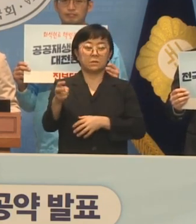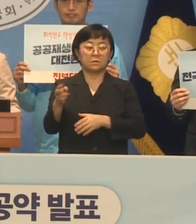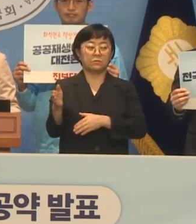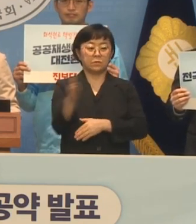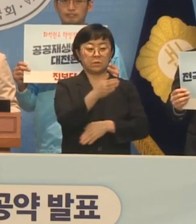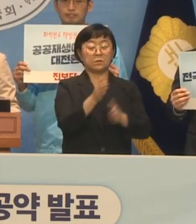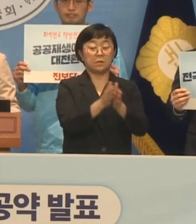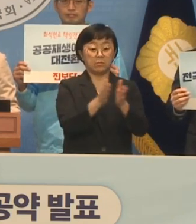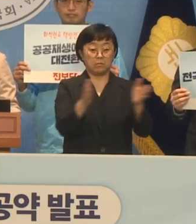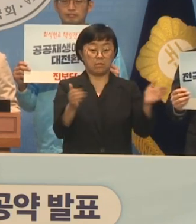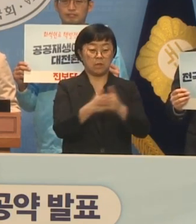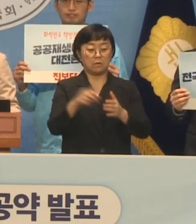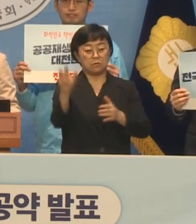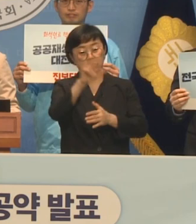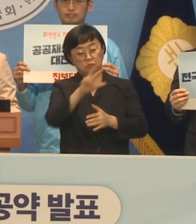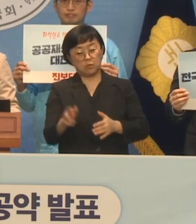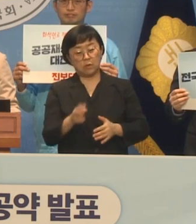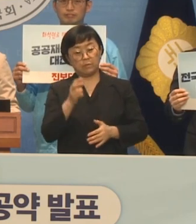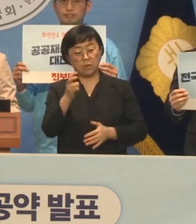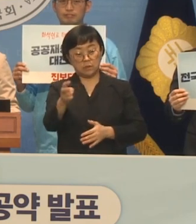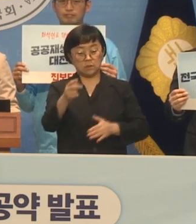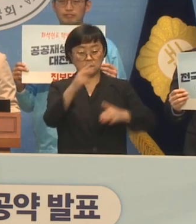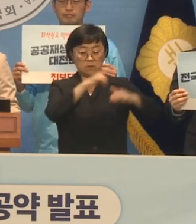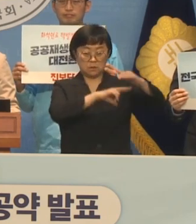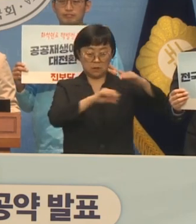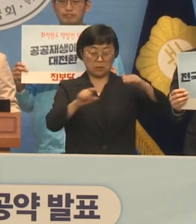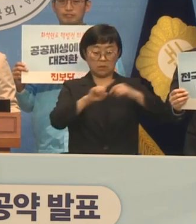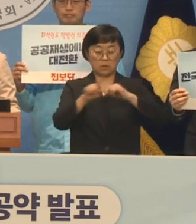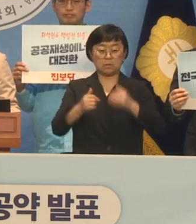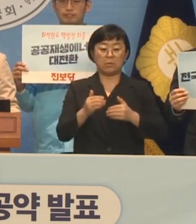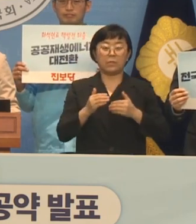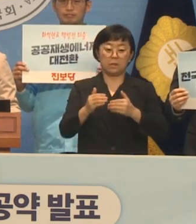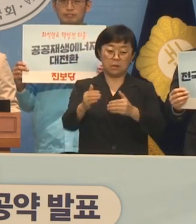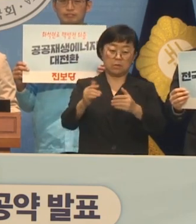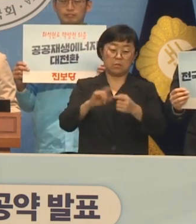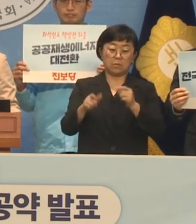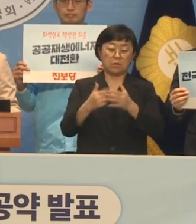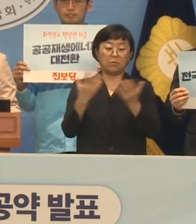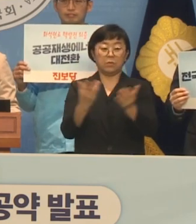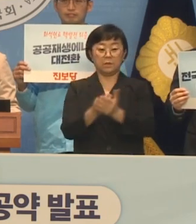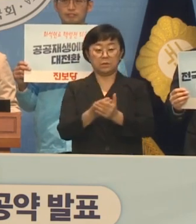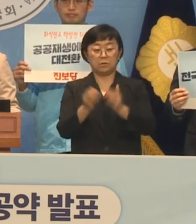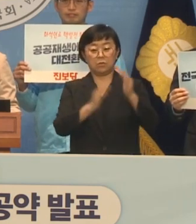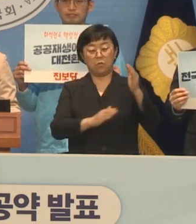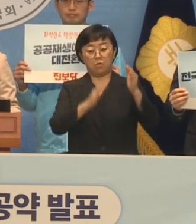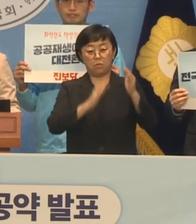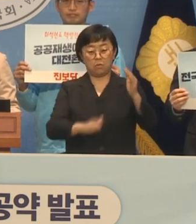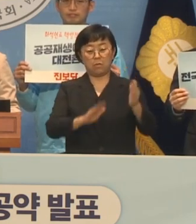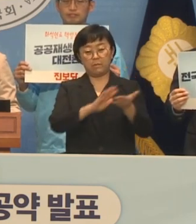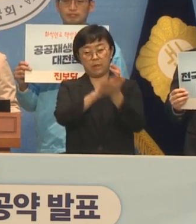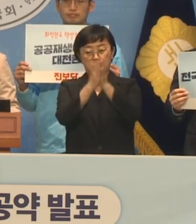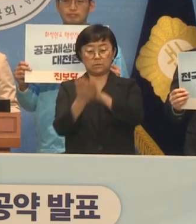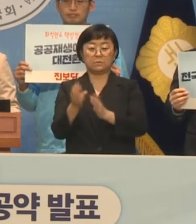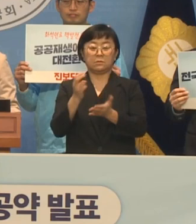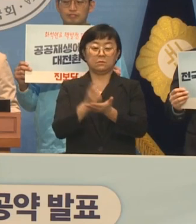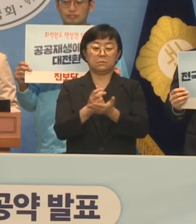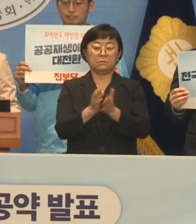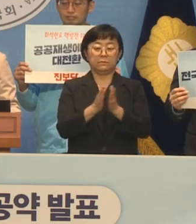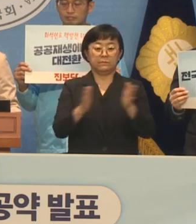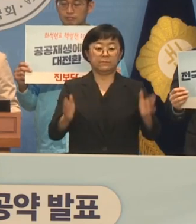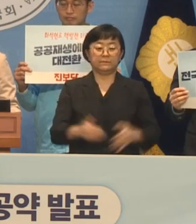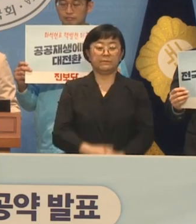마을버스부터 시작하여 전국의 버스, 지하철까지 단계적으로 완전 공영제를 실시하겠습니다.